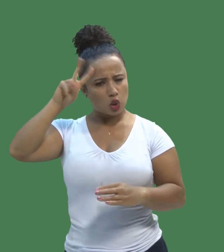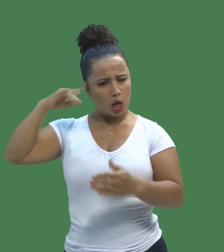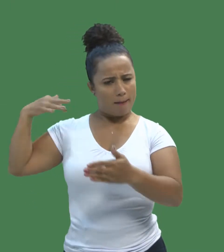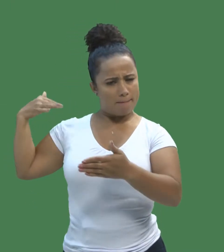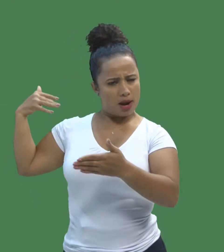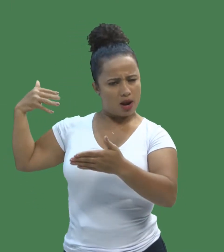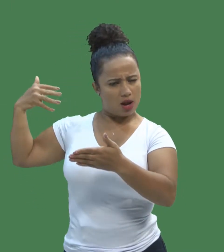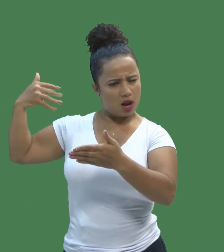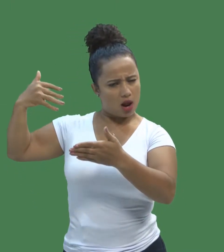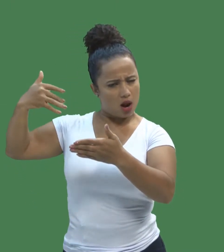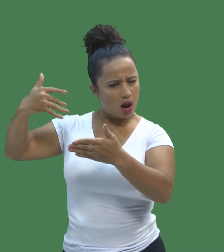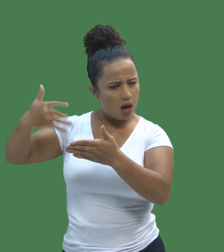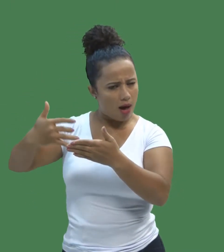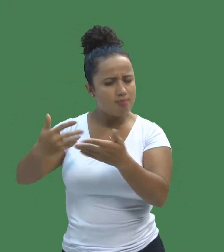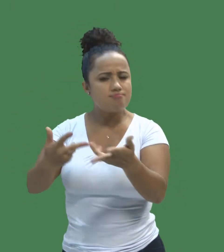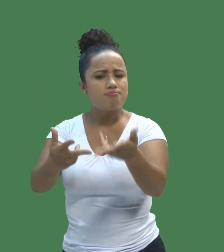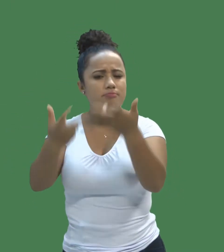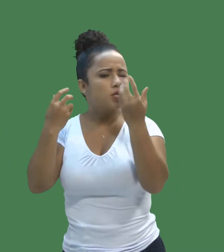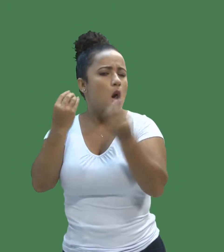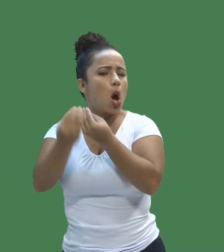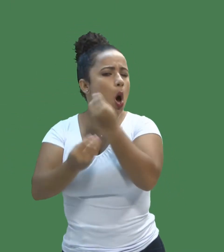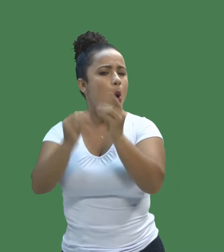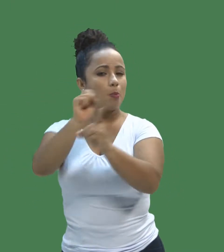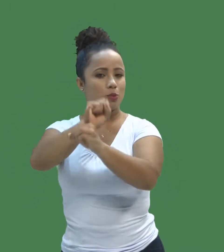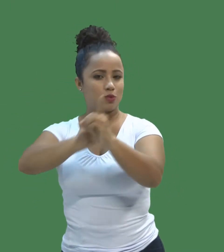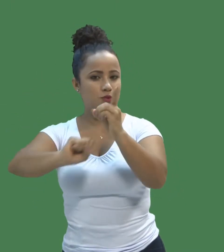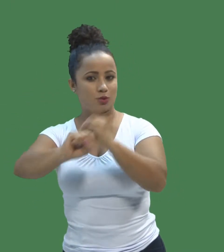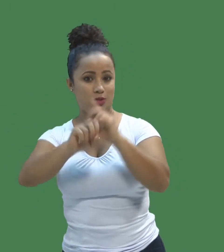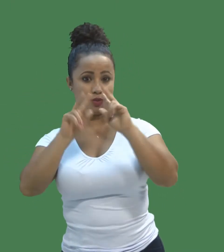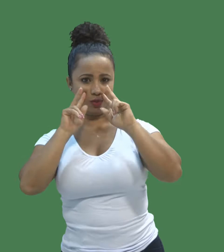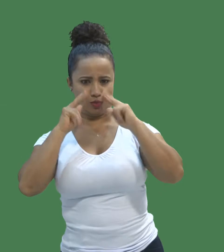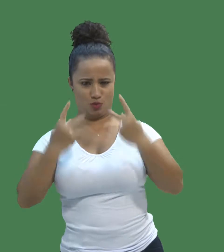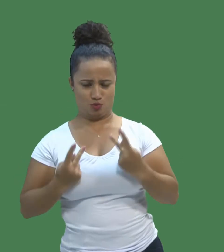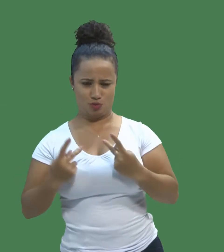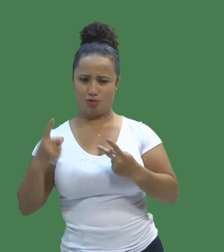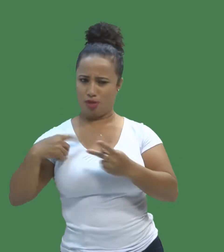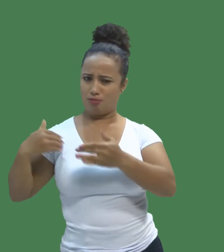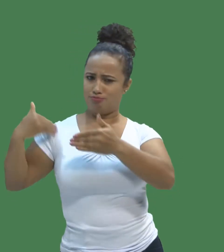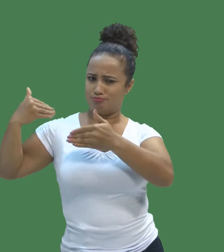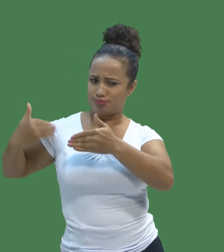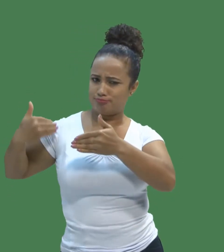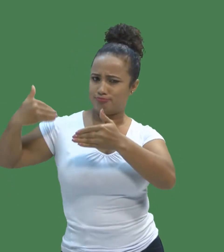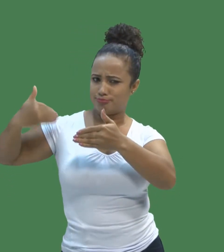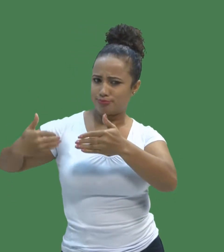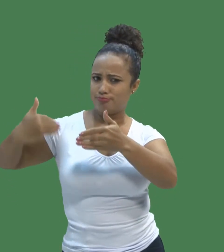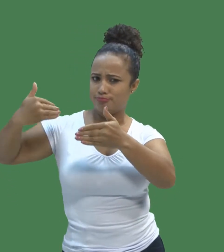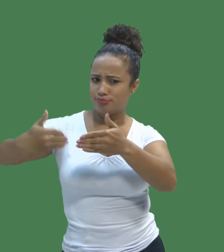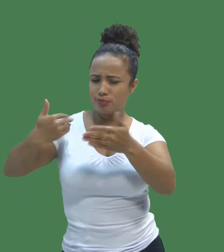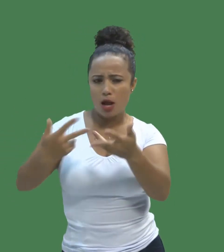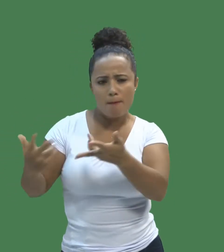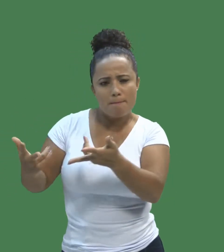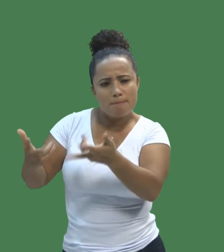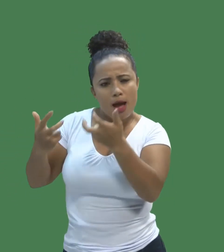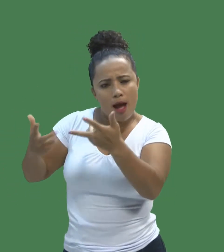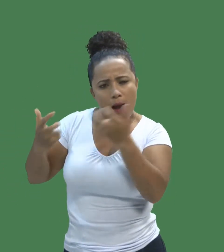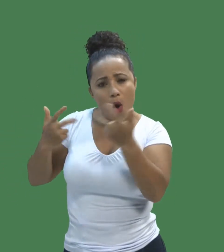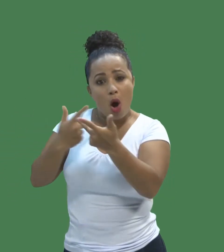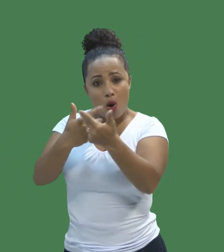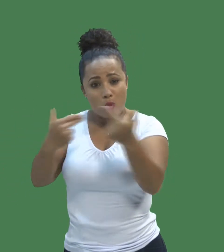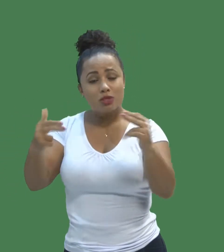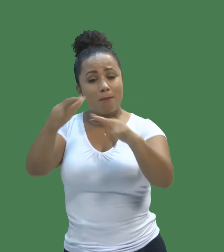as épocas, através dos fatos materiais, essencialmente econômicos e